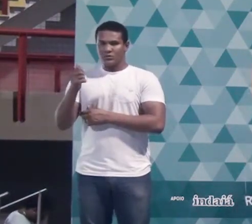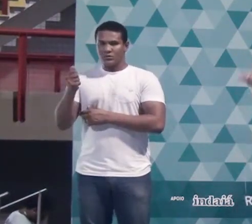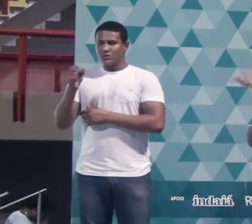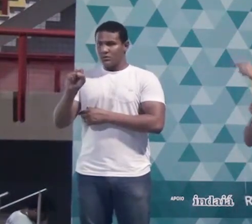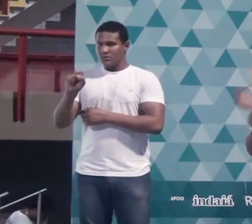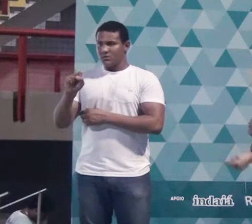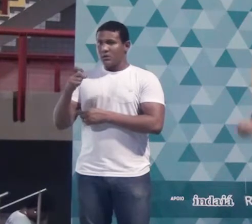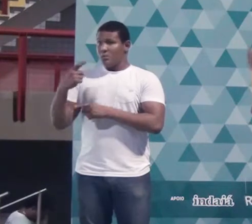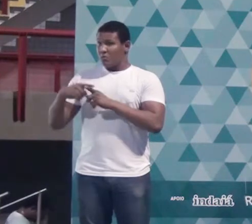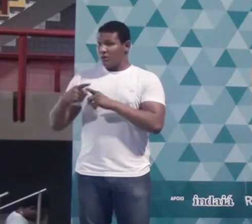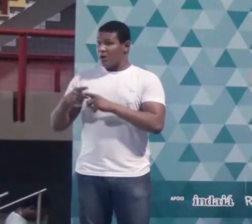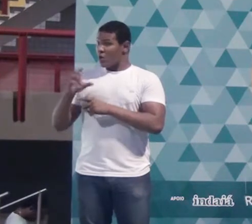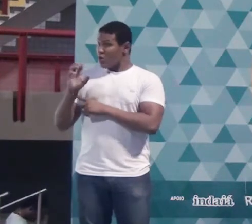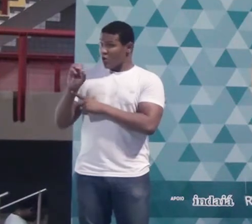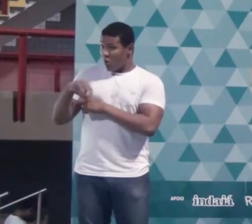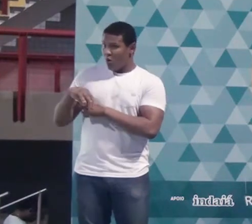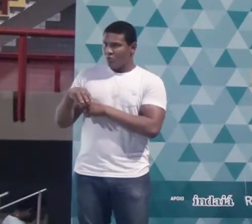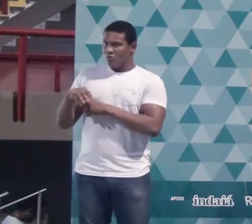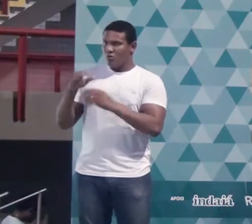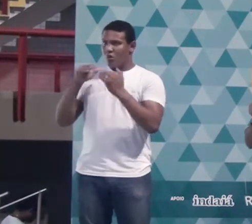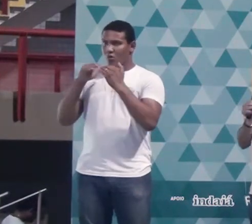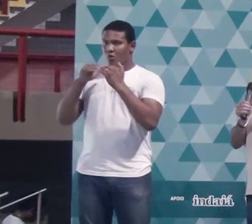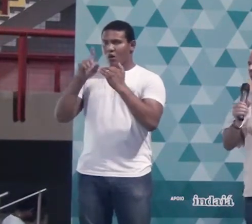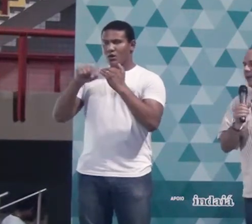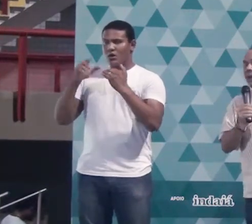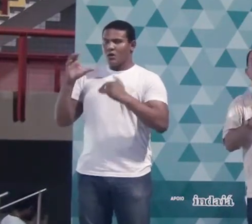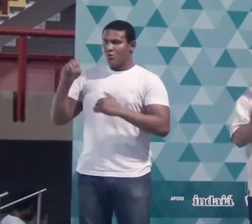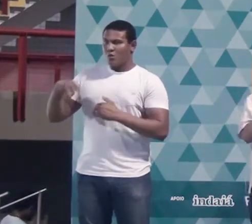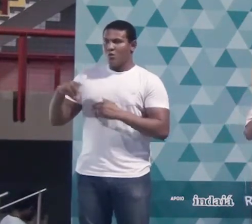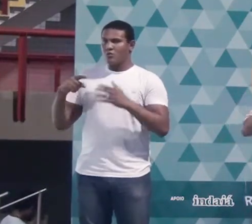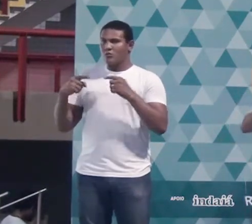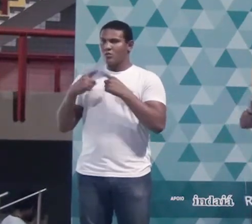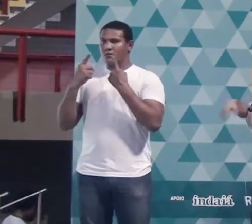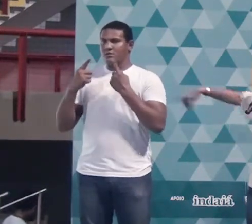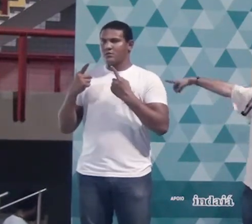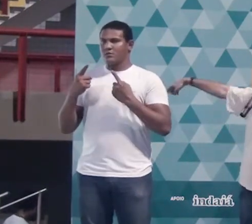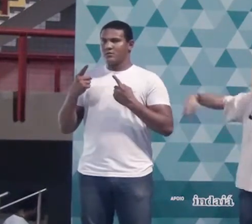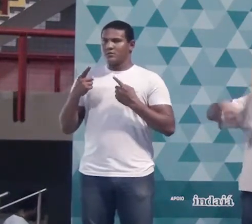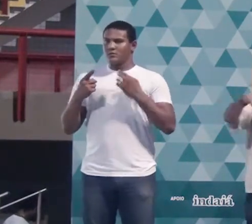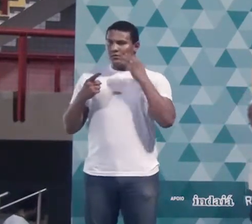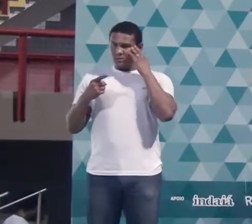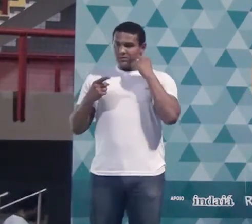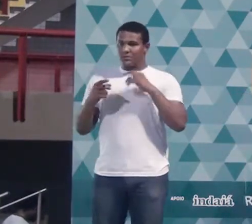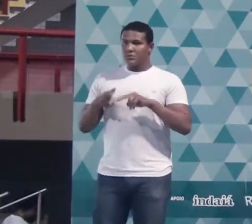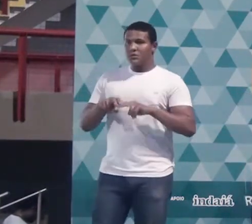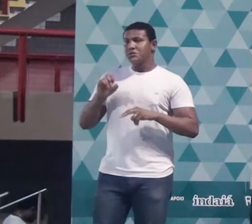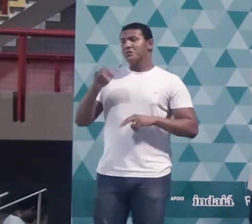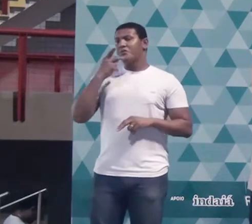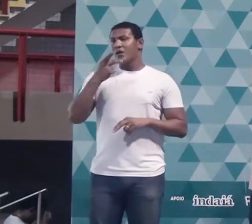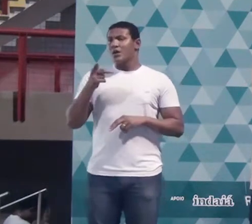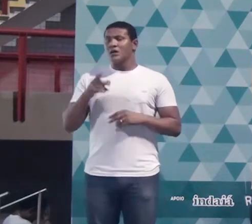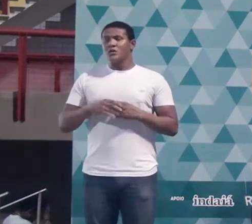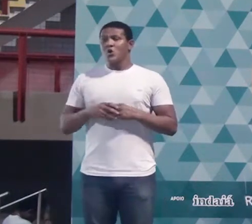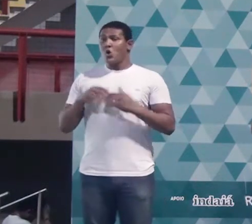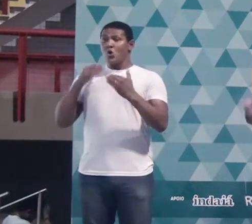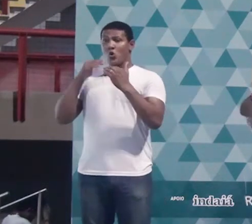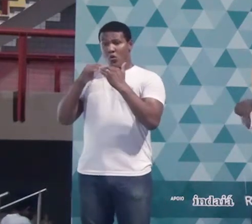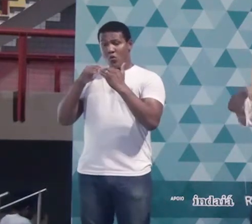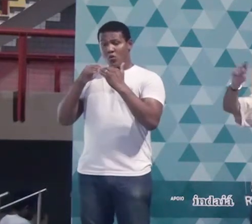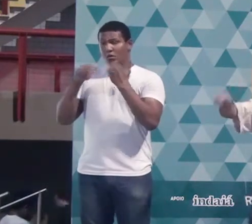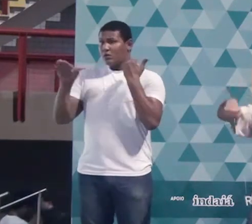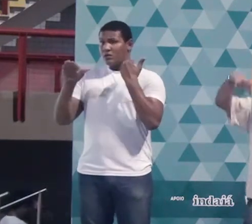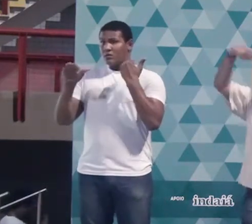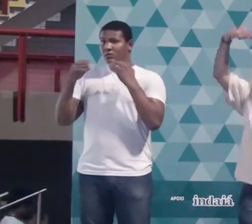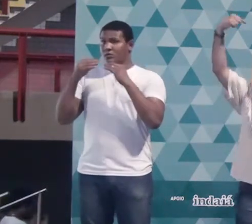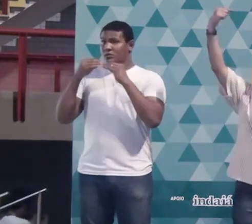que quem concorda, concorda com alguma coisa. E se eu trocasse concordam por discordam? Quem